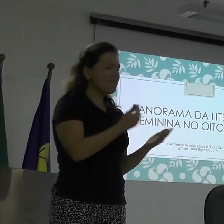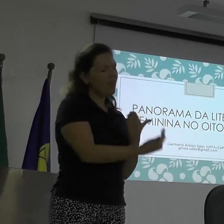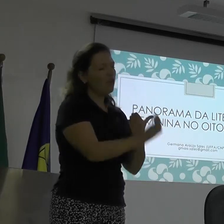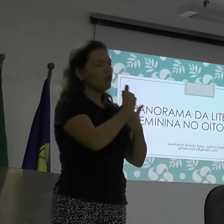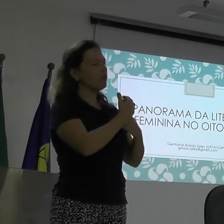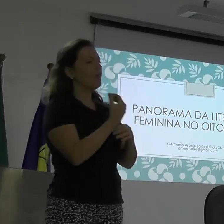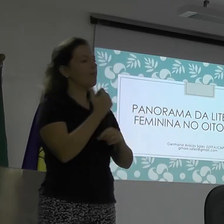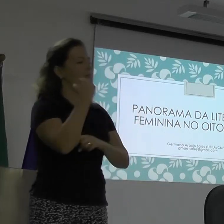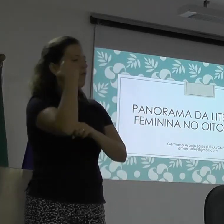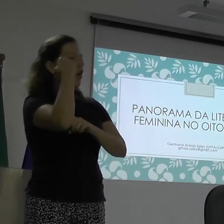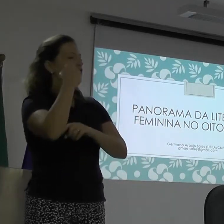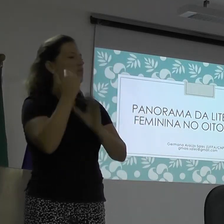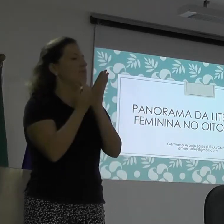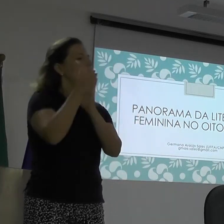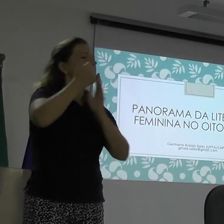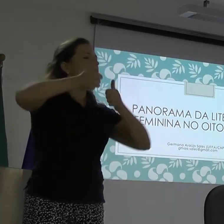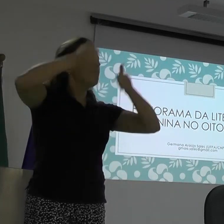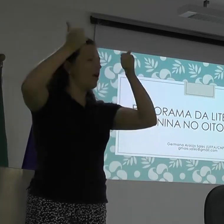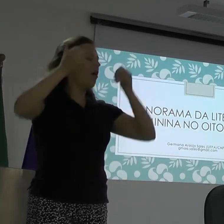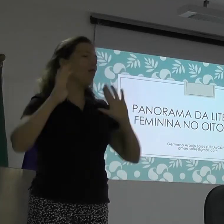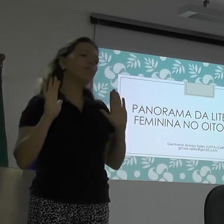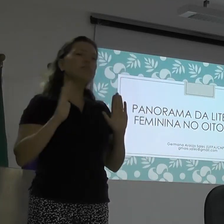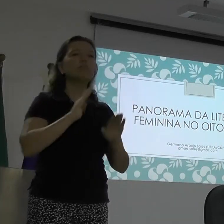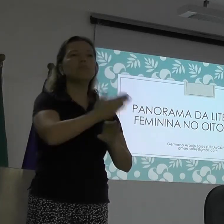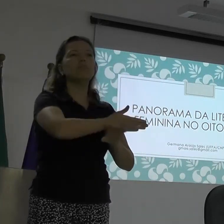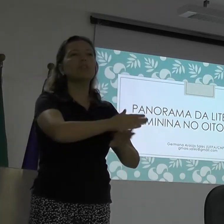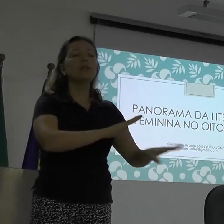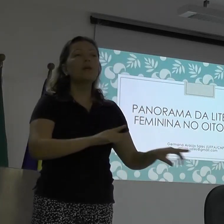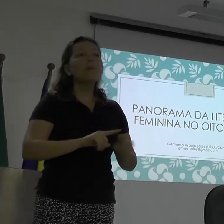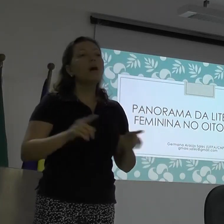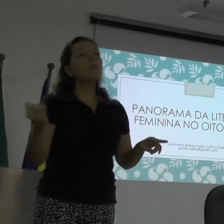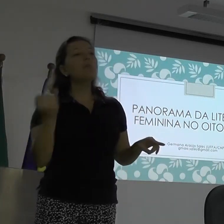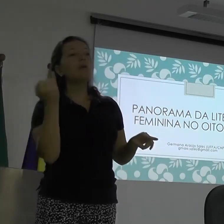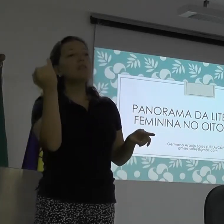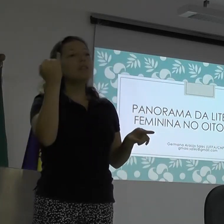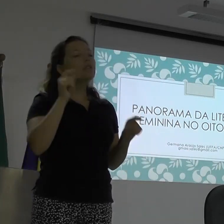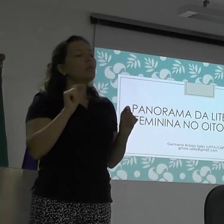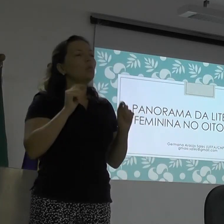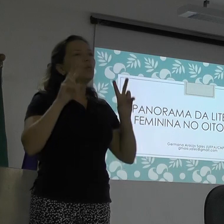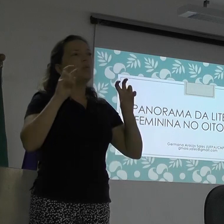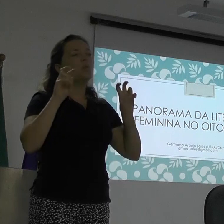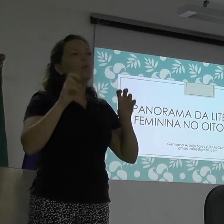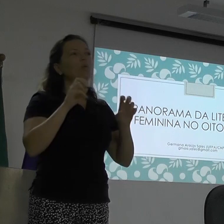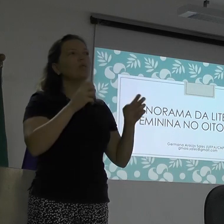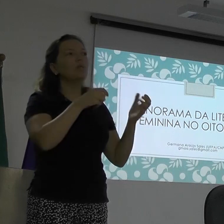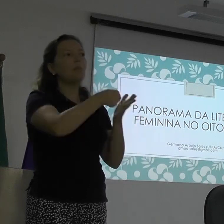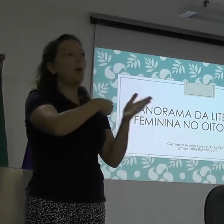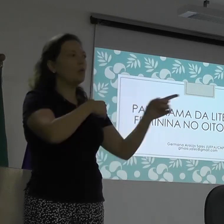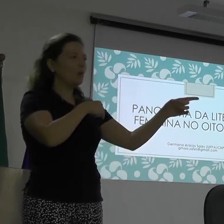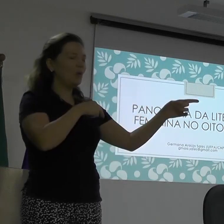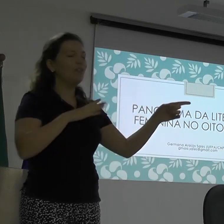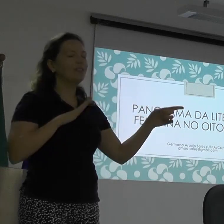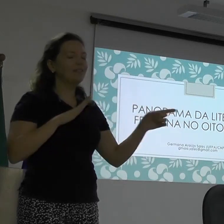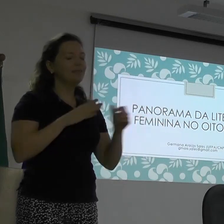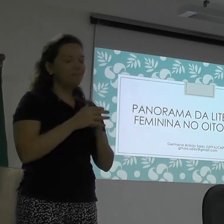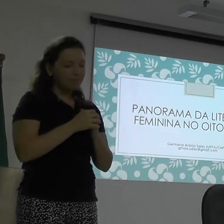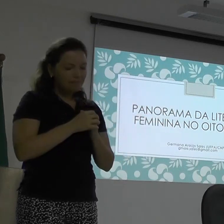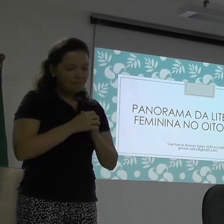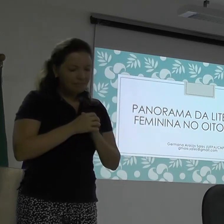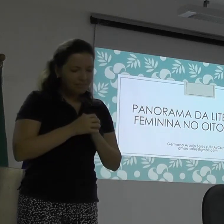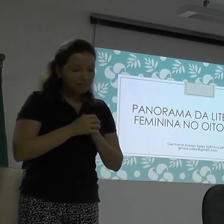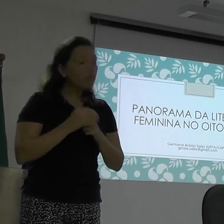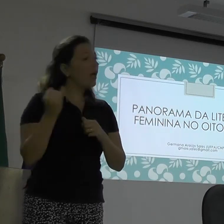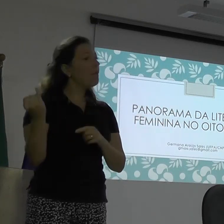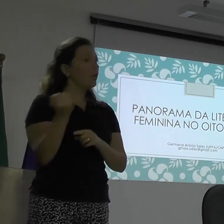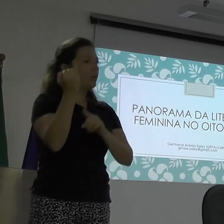melhores. E aí, qual é a importância disso? Comentando o que Maria Helena sugere. A importância